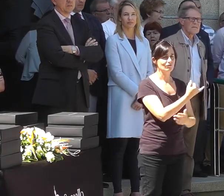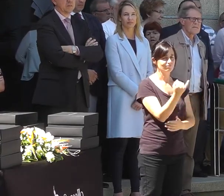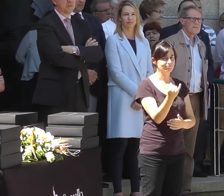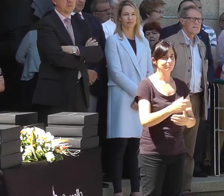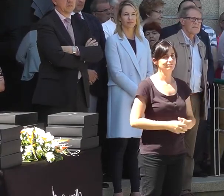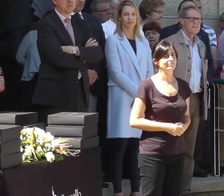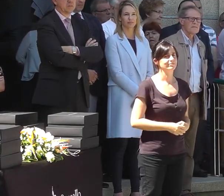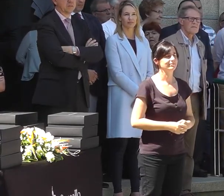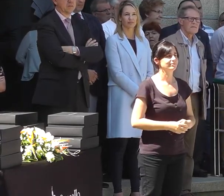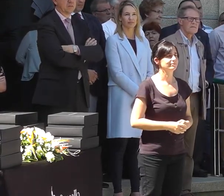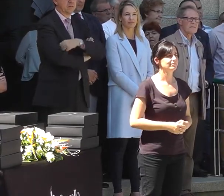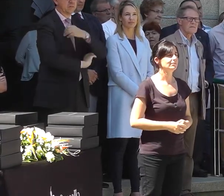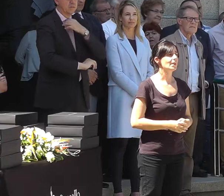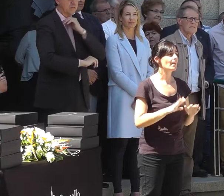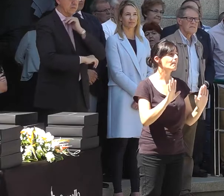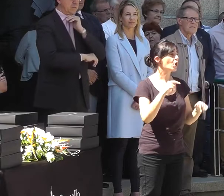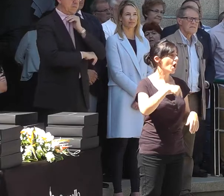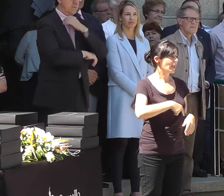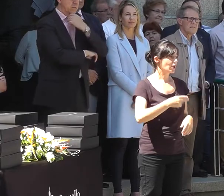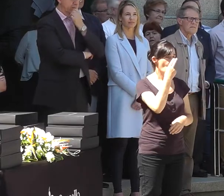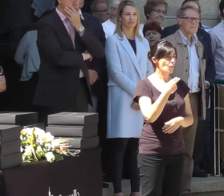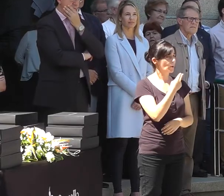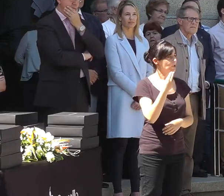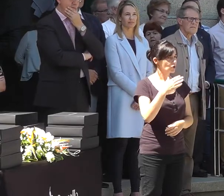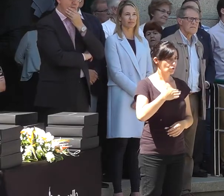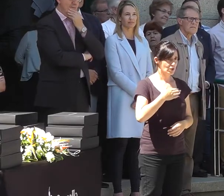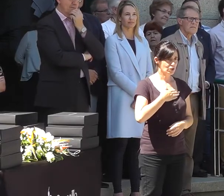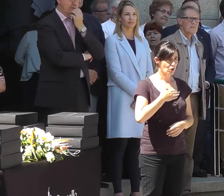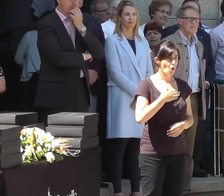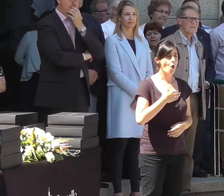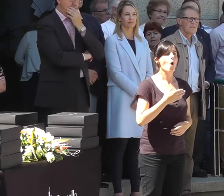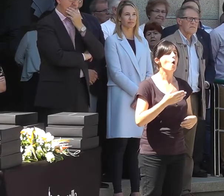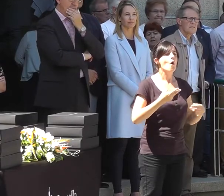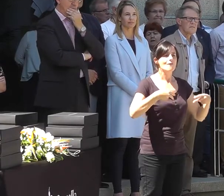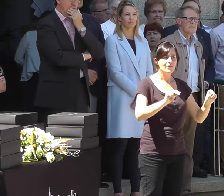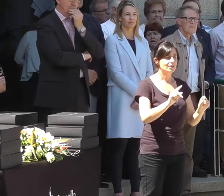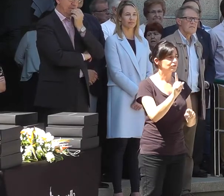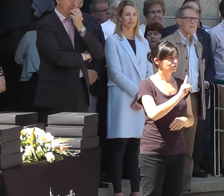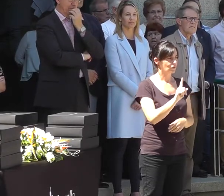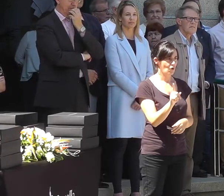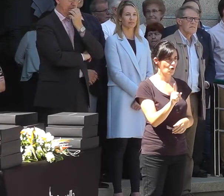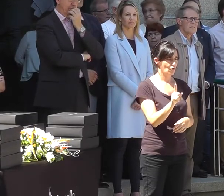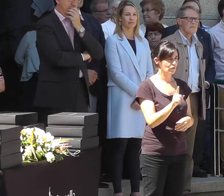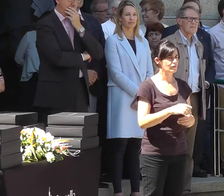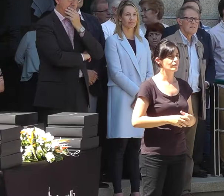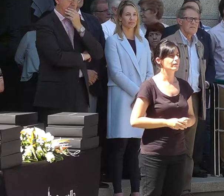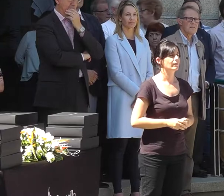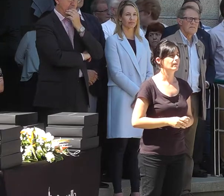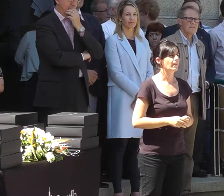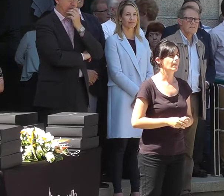Pero non remata aquí o noso compromiso de dotar a Redondela de símbolos que reflictan os nosos sinais de